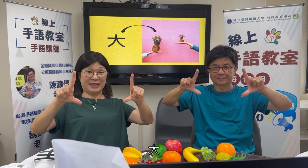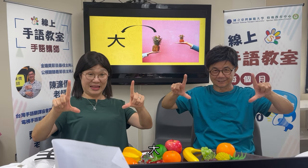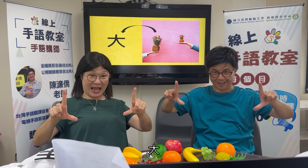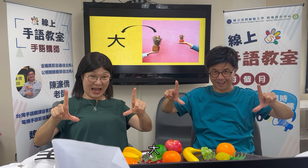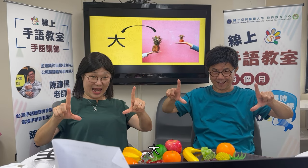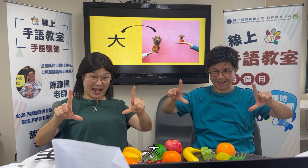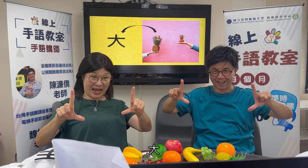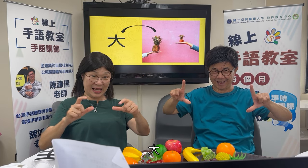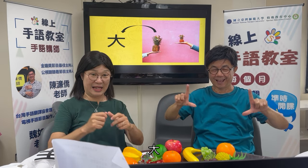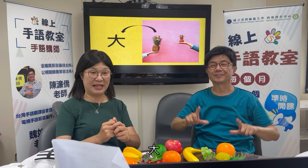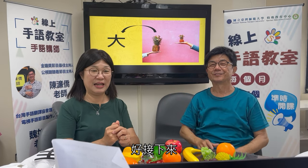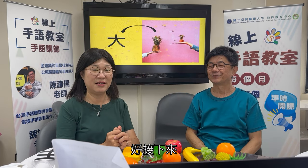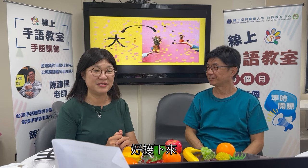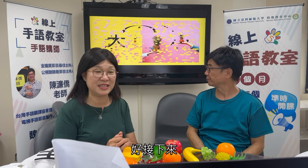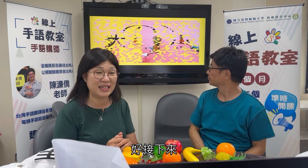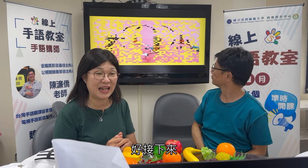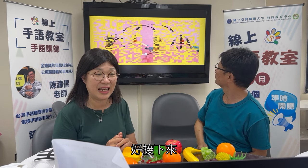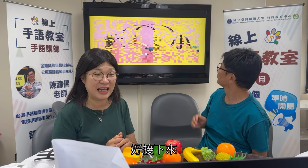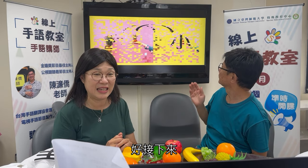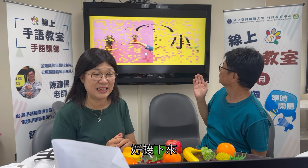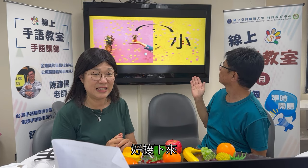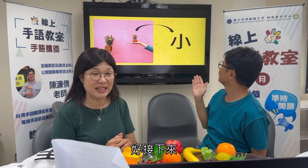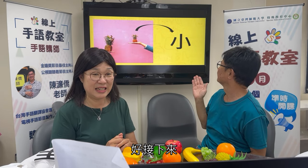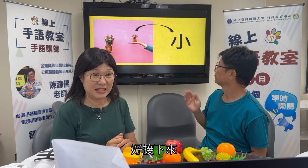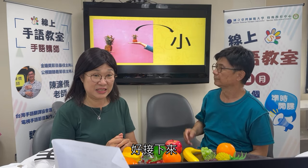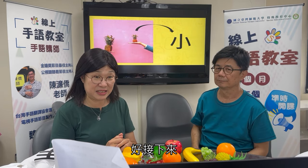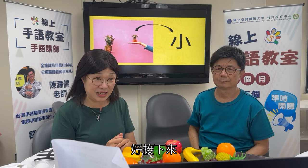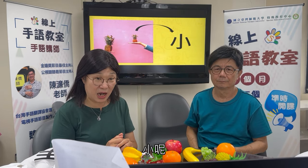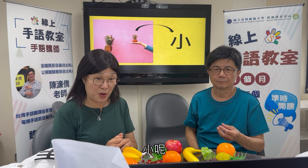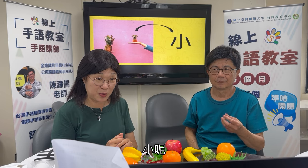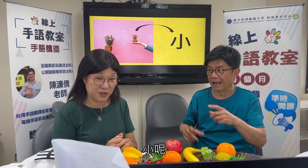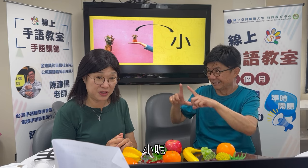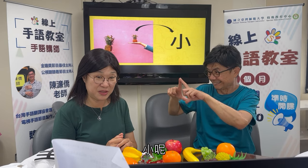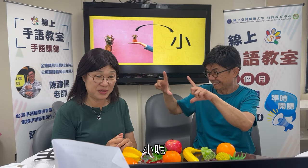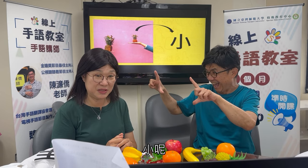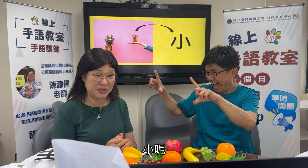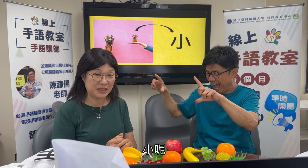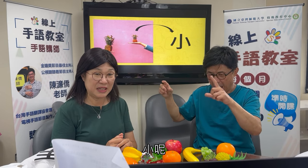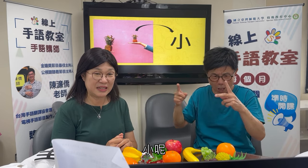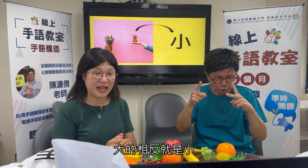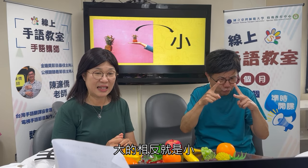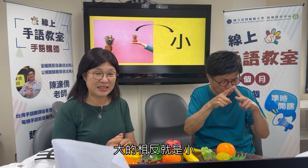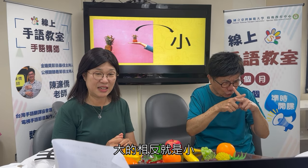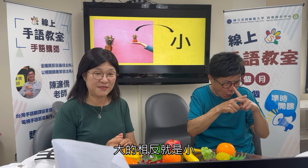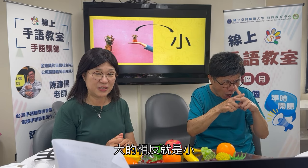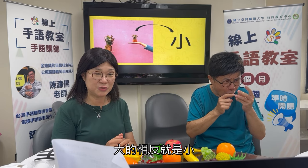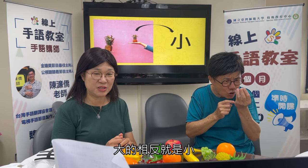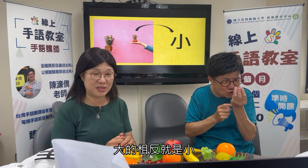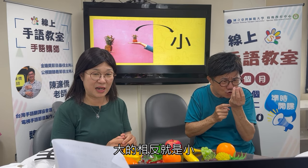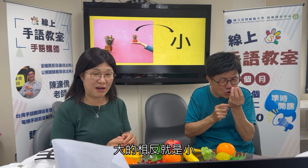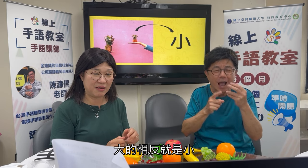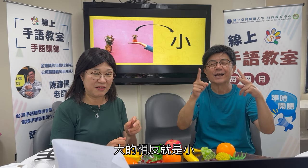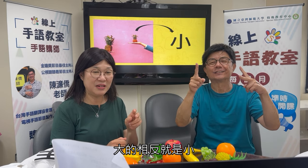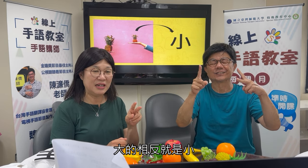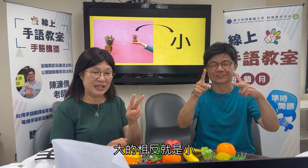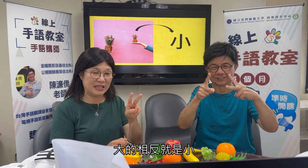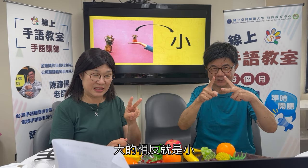大。好，接下来小呢，大的相反就是小，